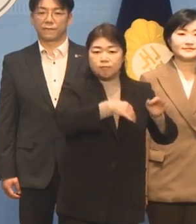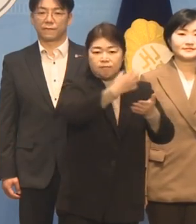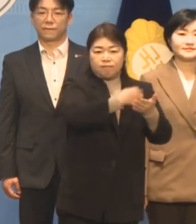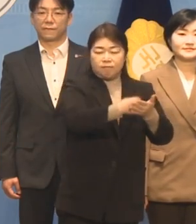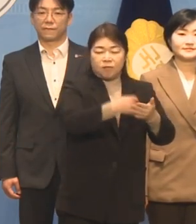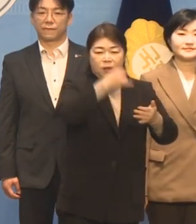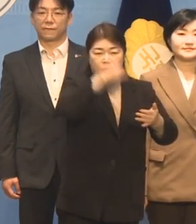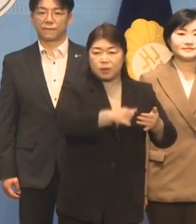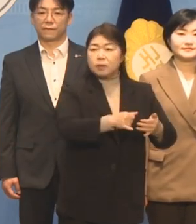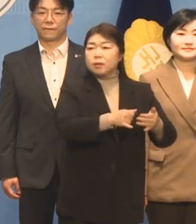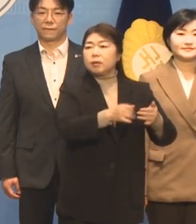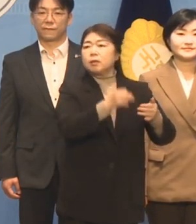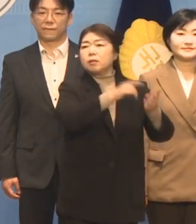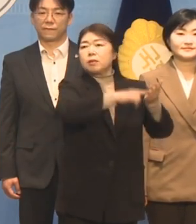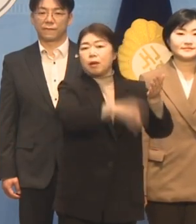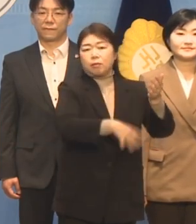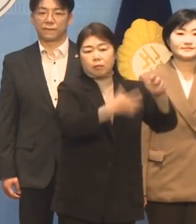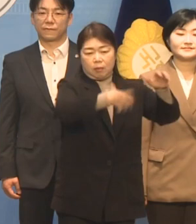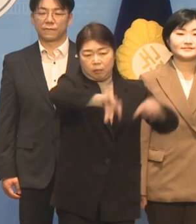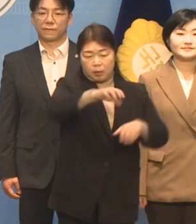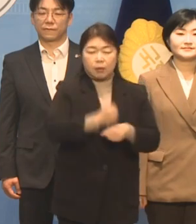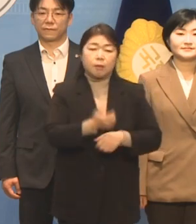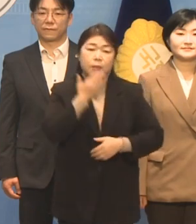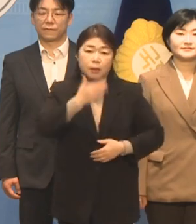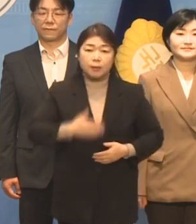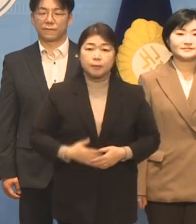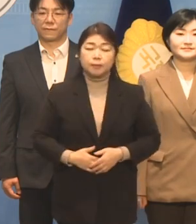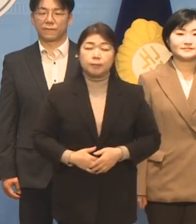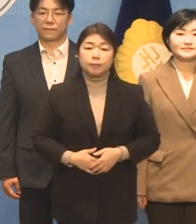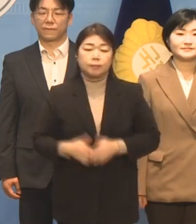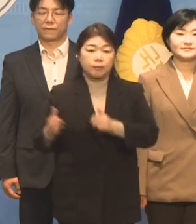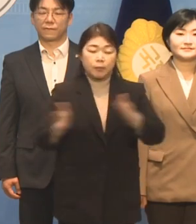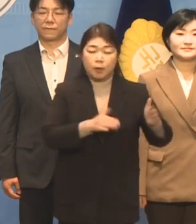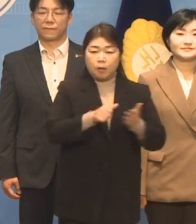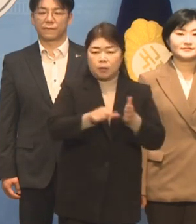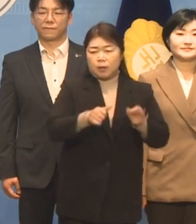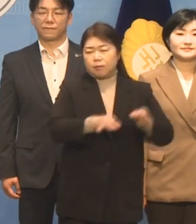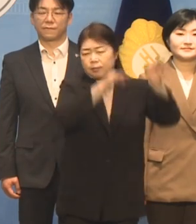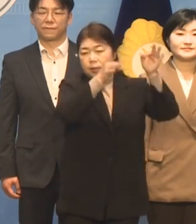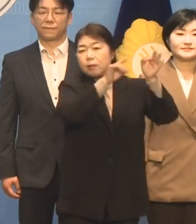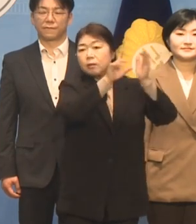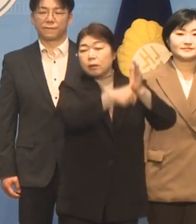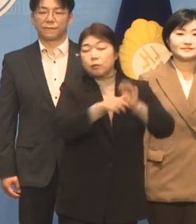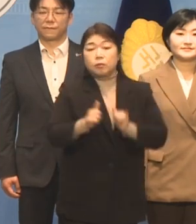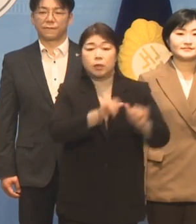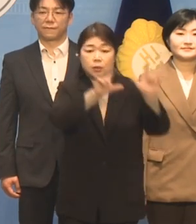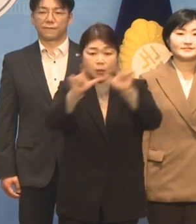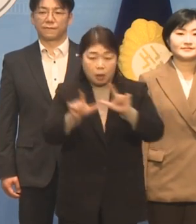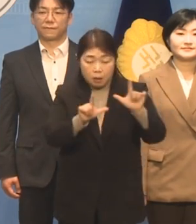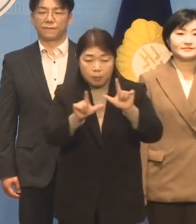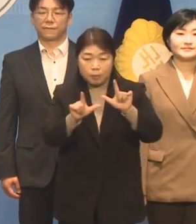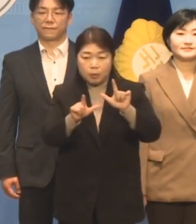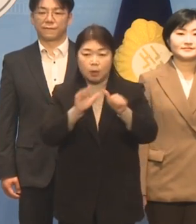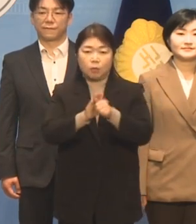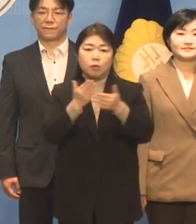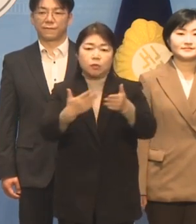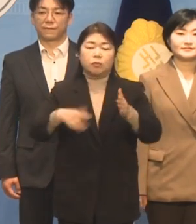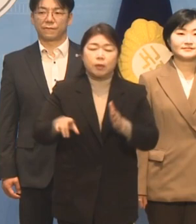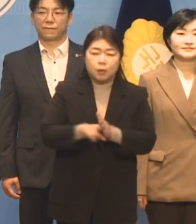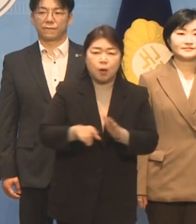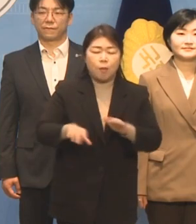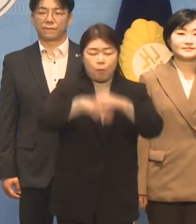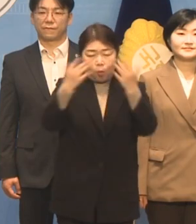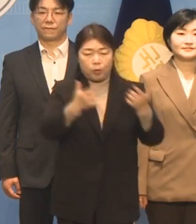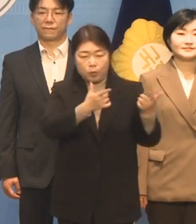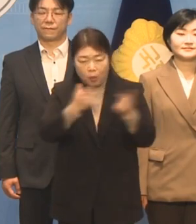충당하겠습니다. 끝으로 고물가 시대 민생 안정을 위해서 모두의 티켓 그리고 모두의